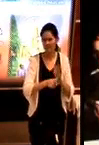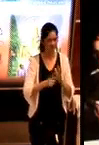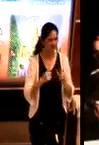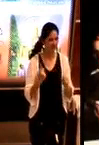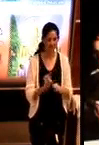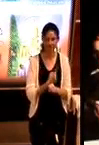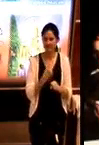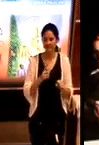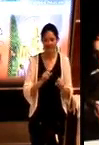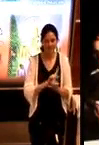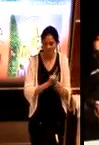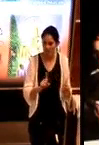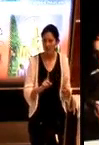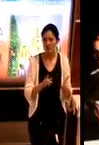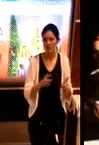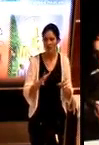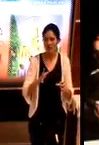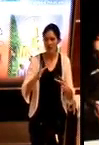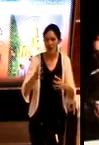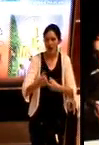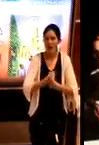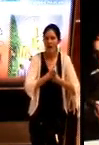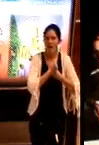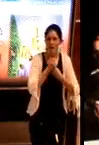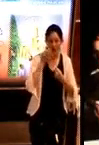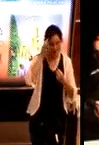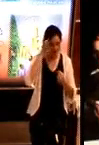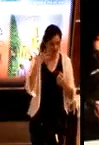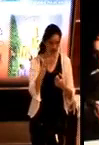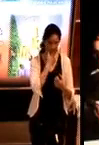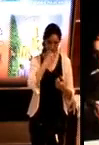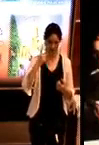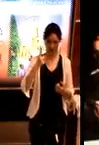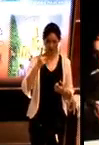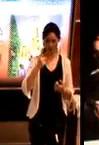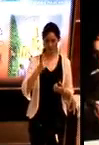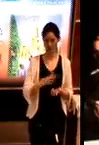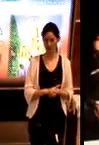en apropiarse de la gracia. Hermanos,